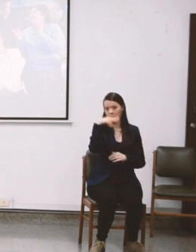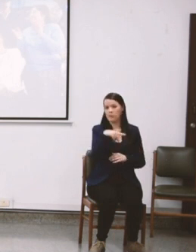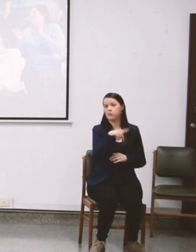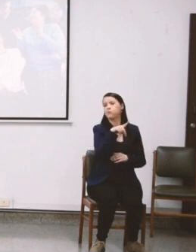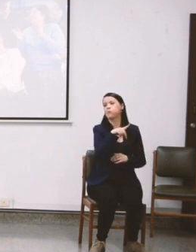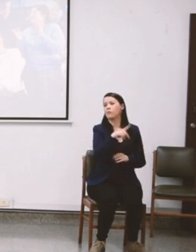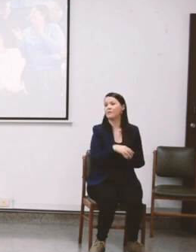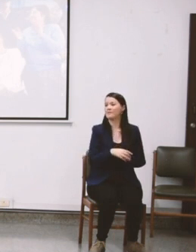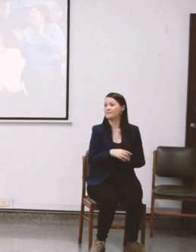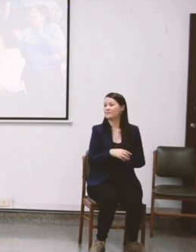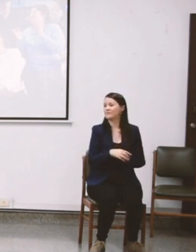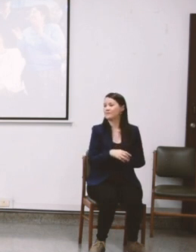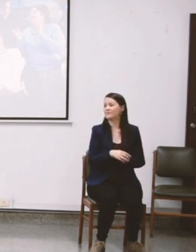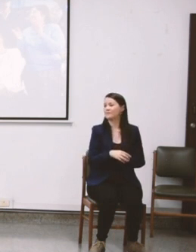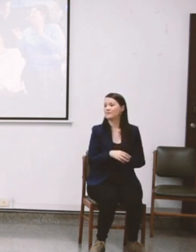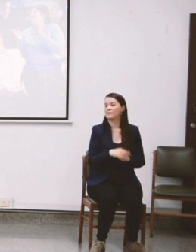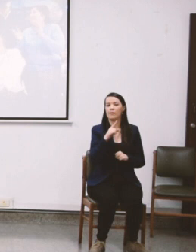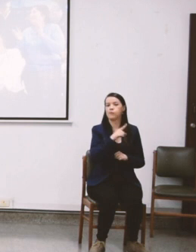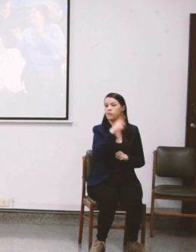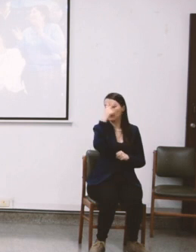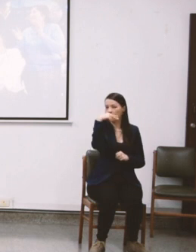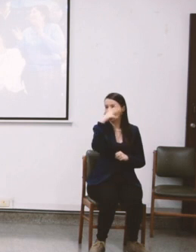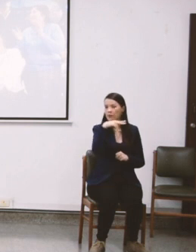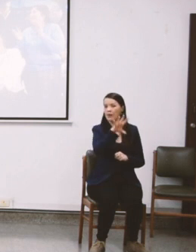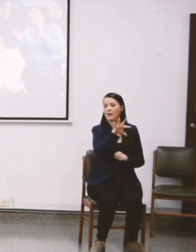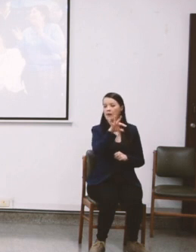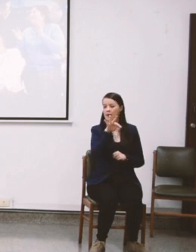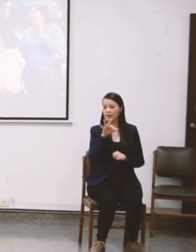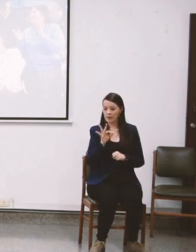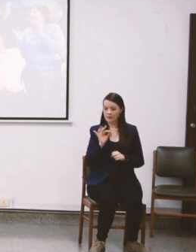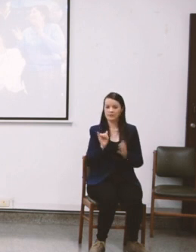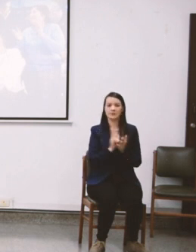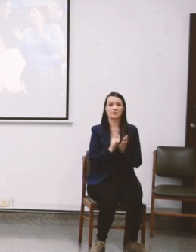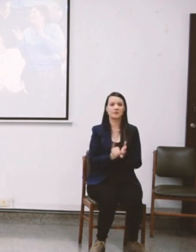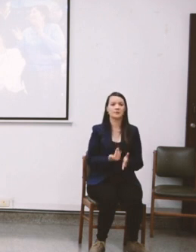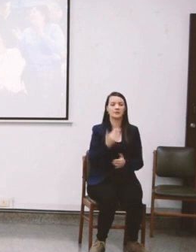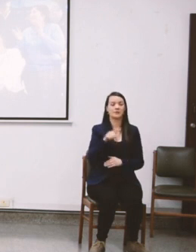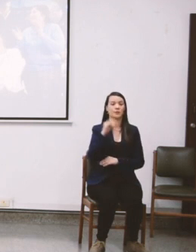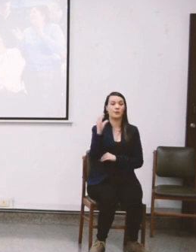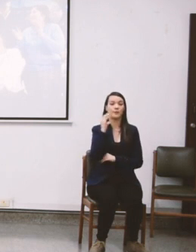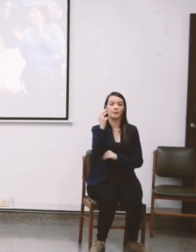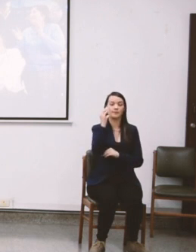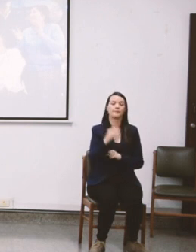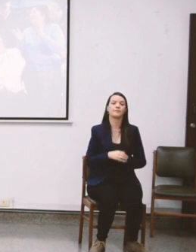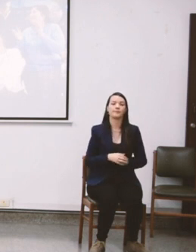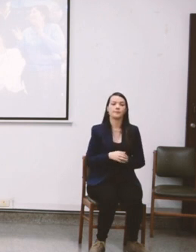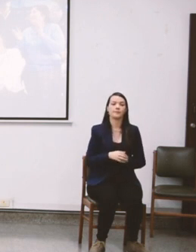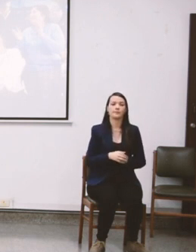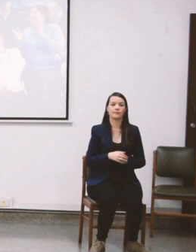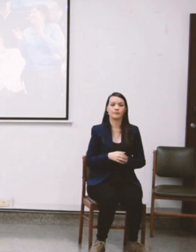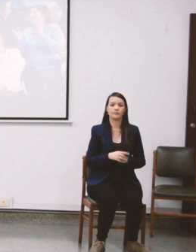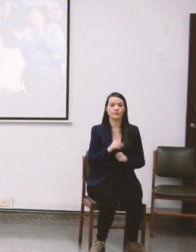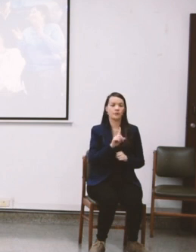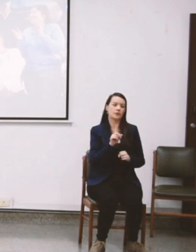gusta mucho, pues de cierta manera también resuena aquí de cierto modo, ¿no? Quizá no en una cuestión